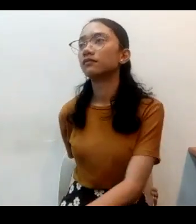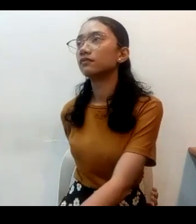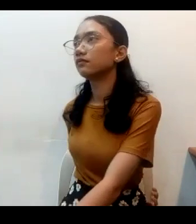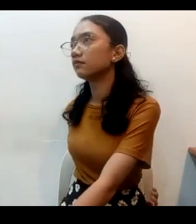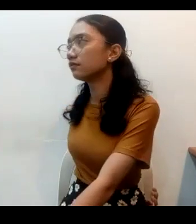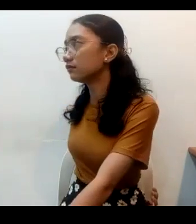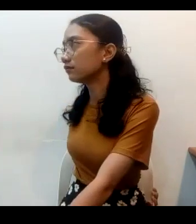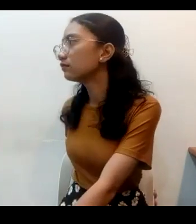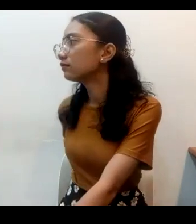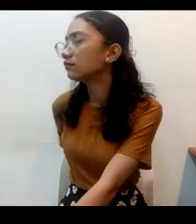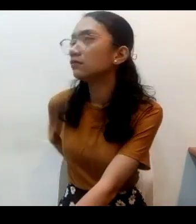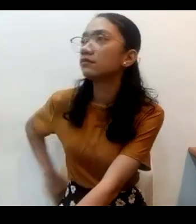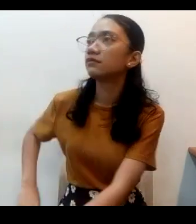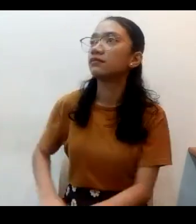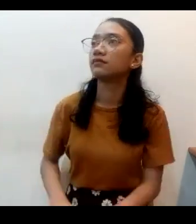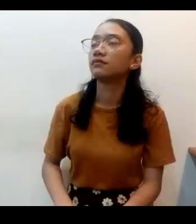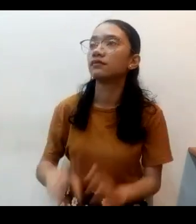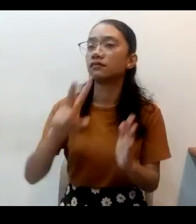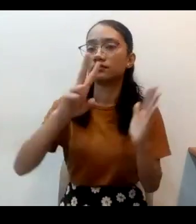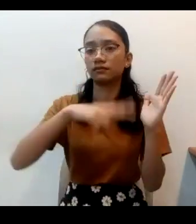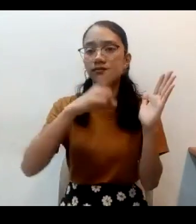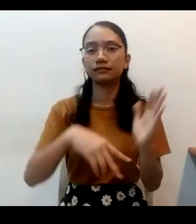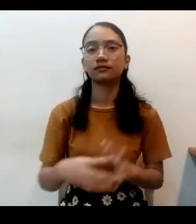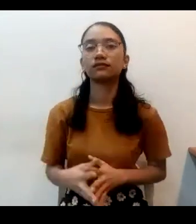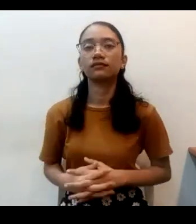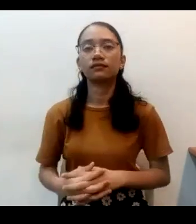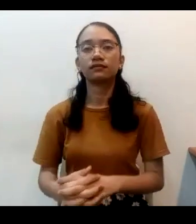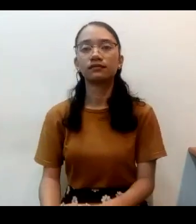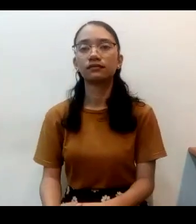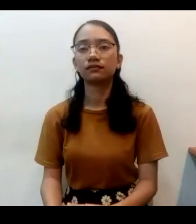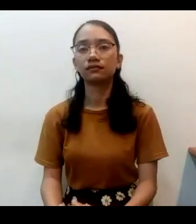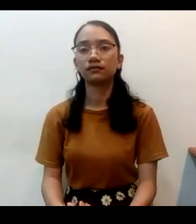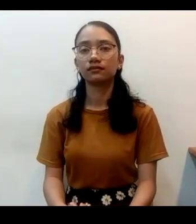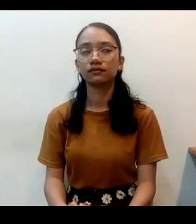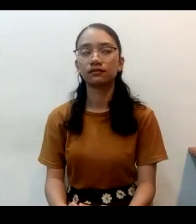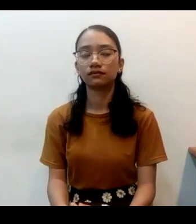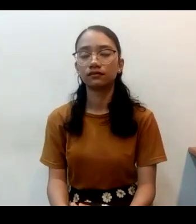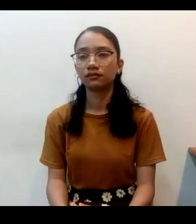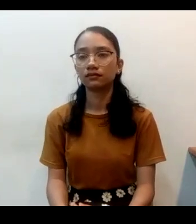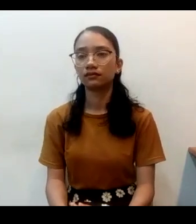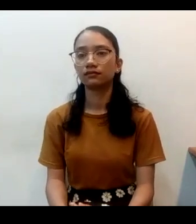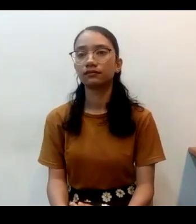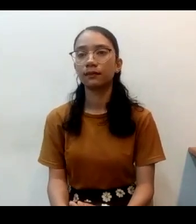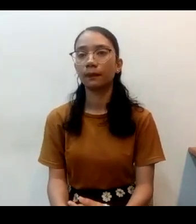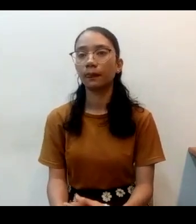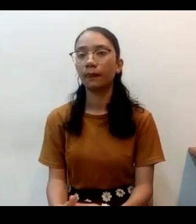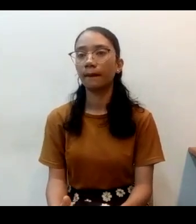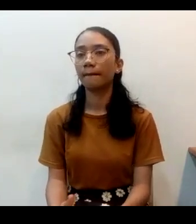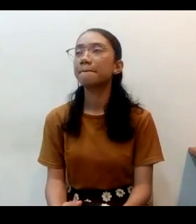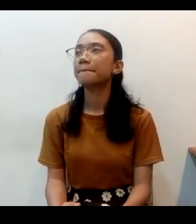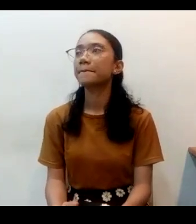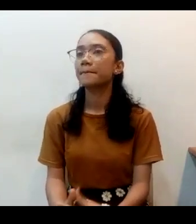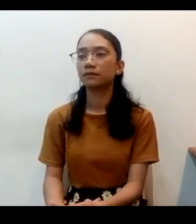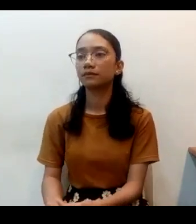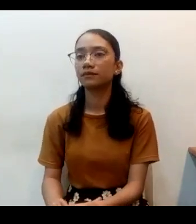man or his parents, that he was born blind? Kaya nga po sa talatang 2, tinanong po siya ng kanyang mga alagad, Rabbi, sino